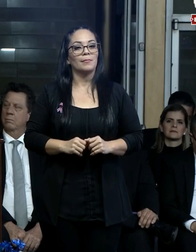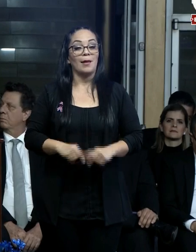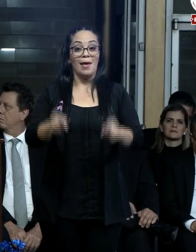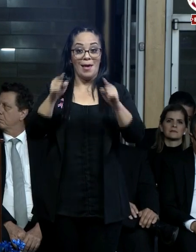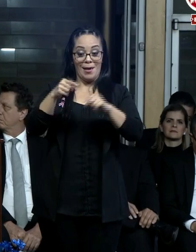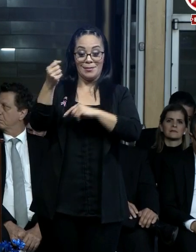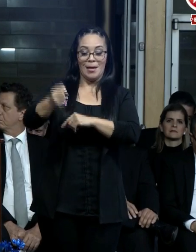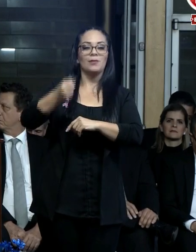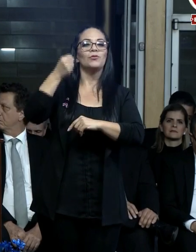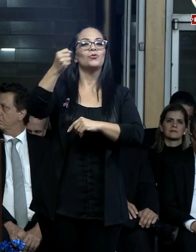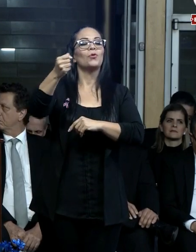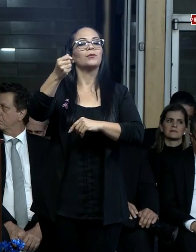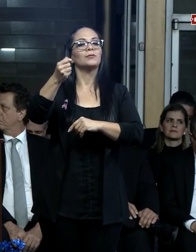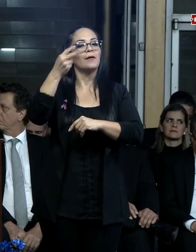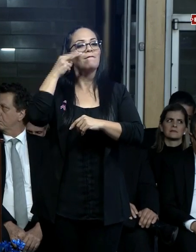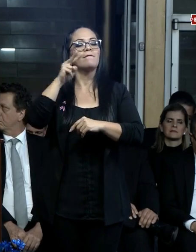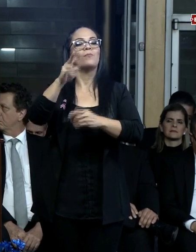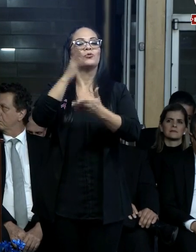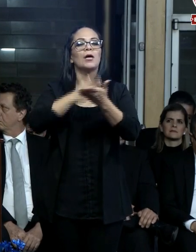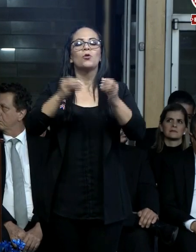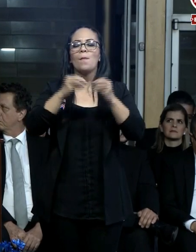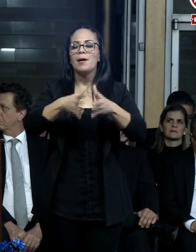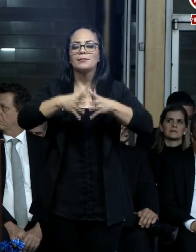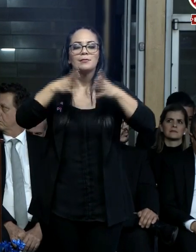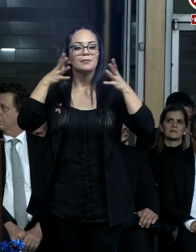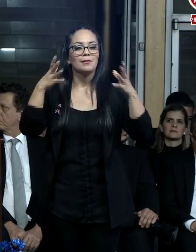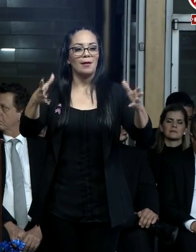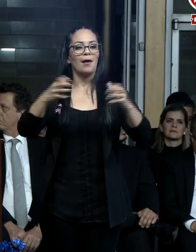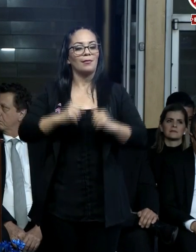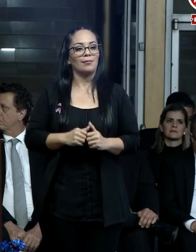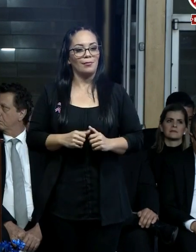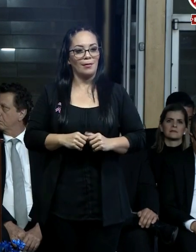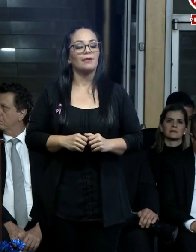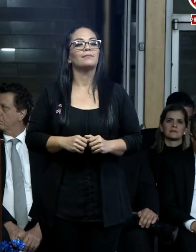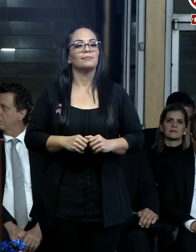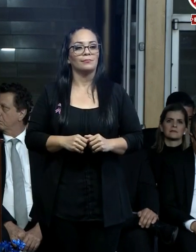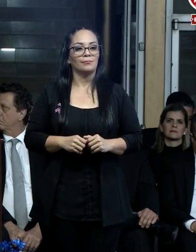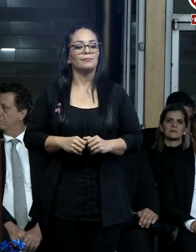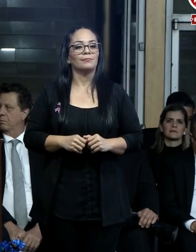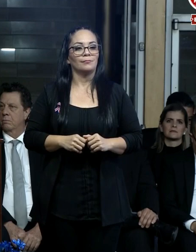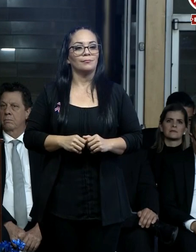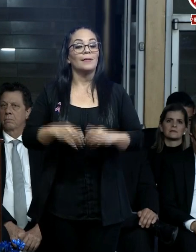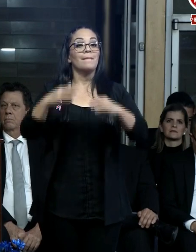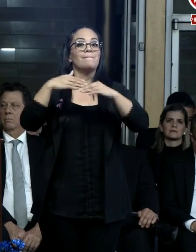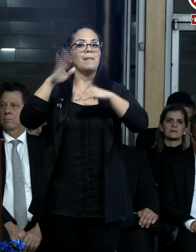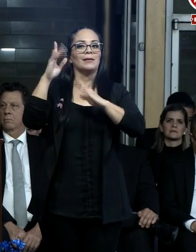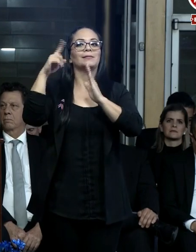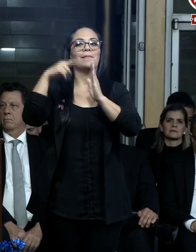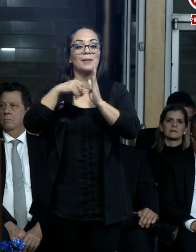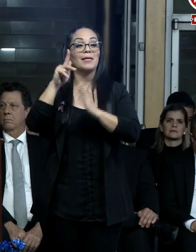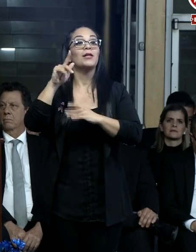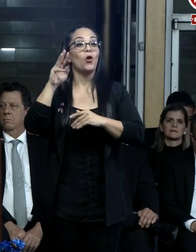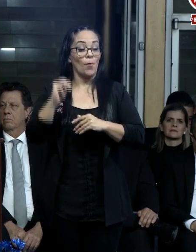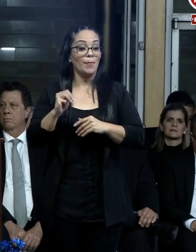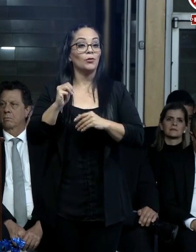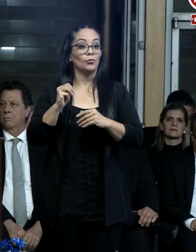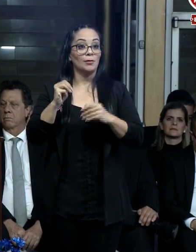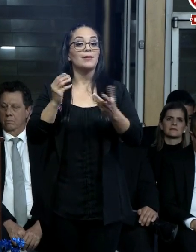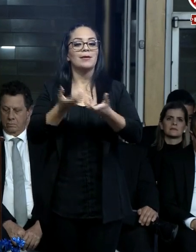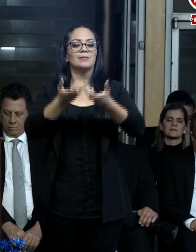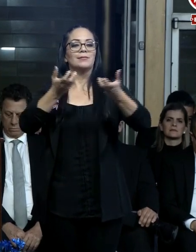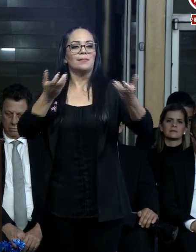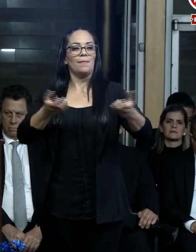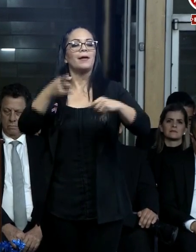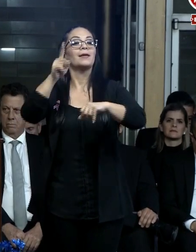ella algo mucho más amplio que los más de los 1000 kilómetros que separan lo que en